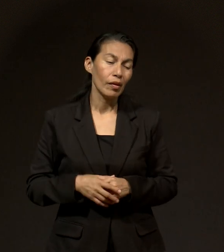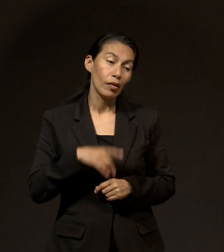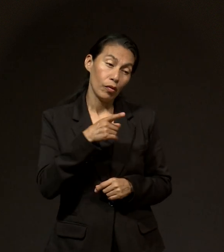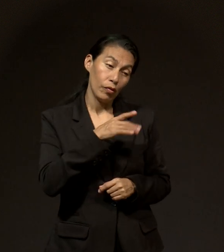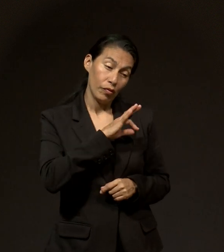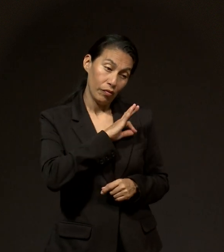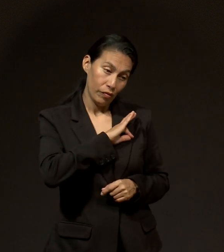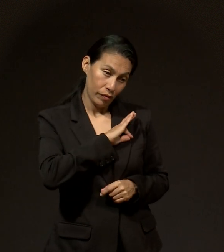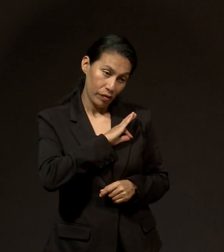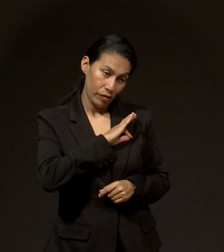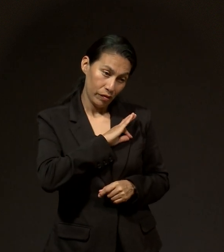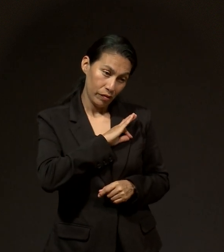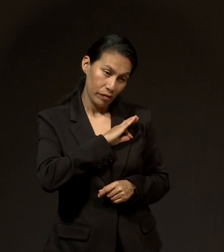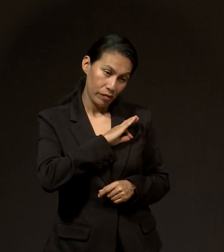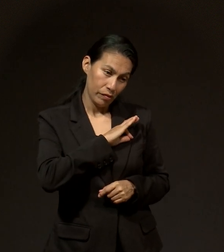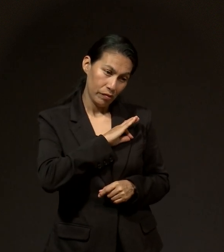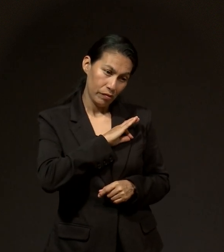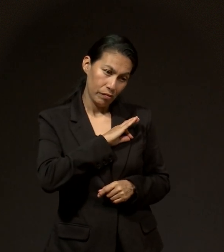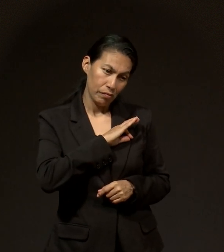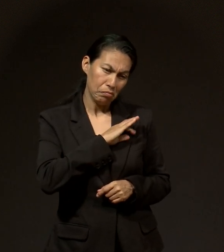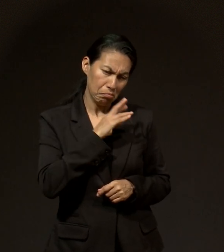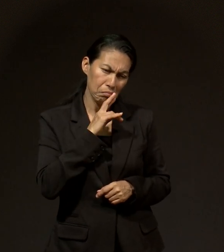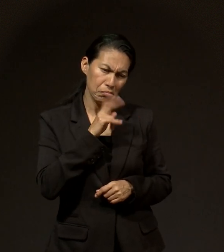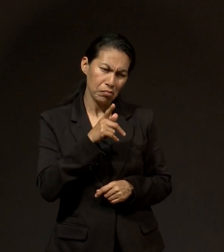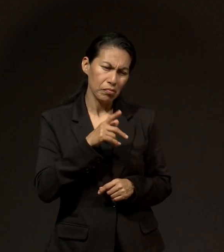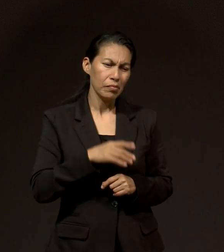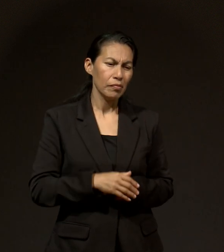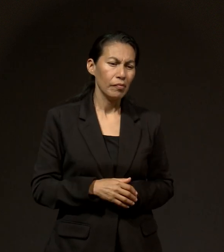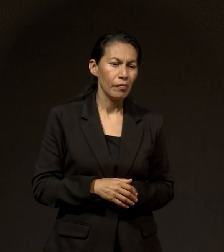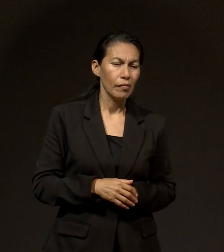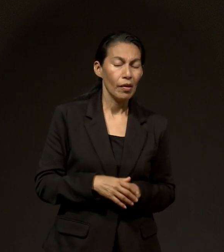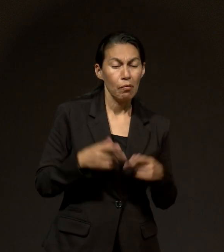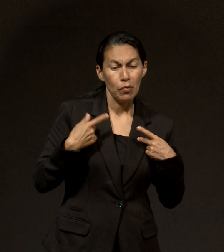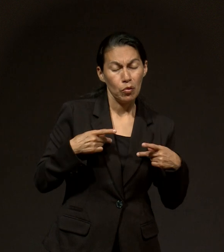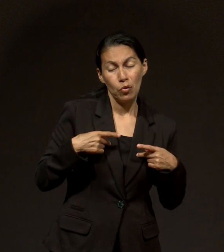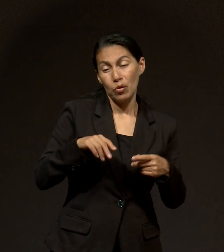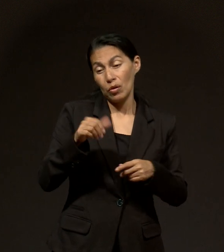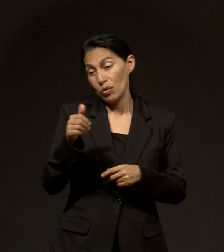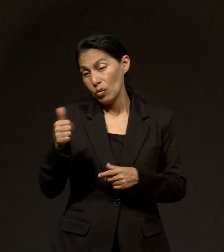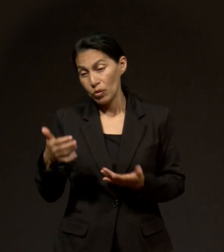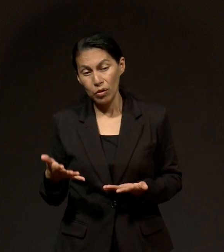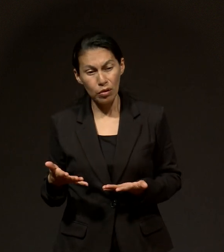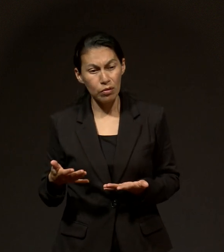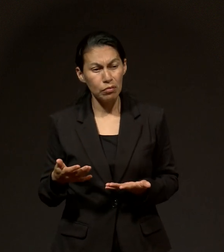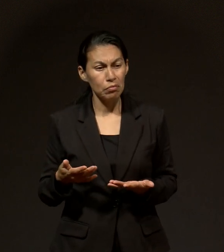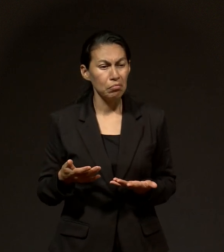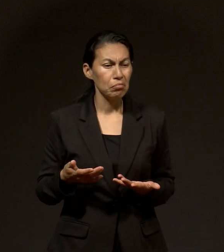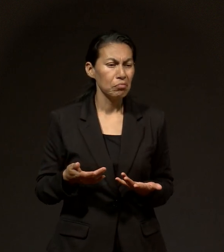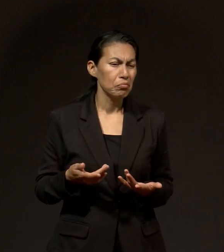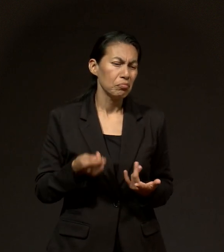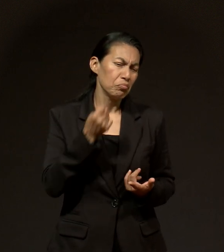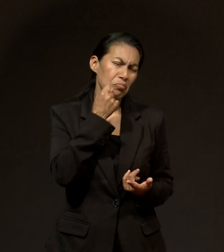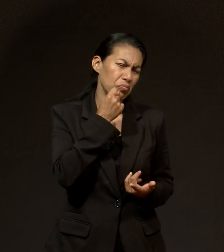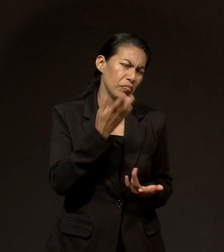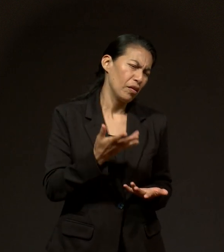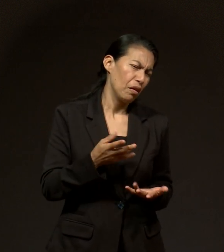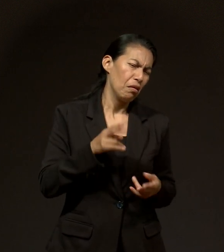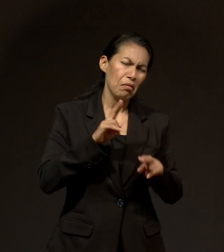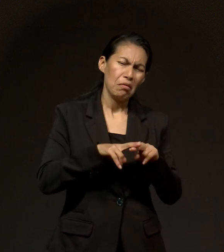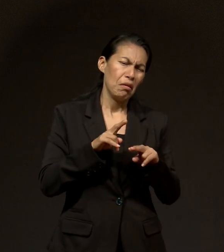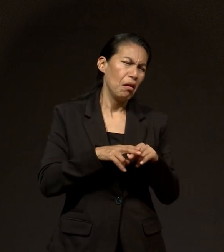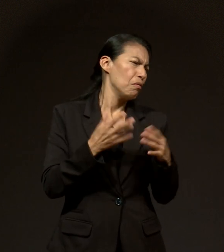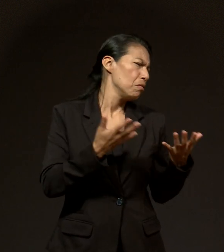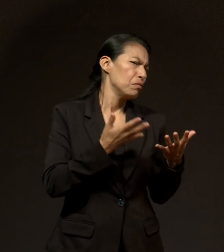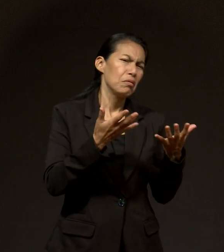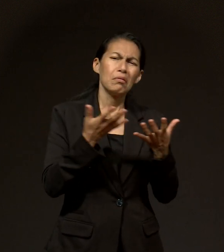fe te trabaja mejor de rodillas. Hay otros que podemos estar